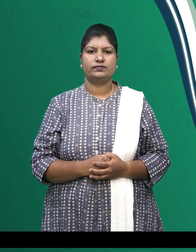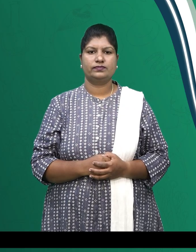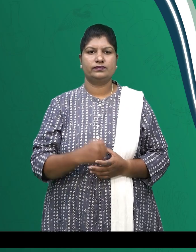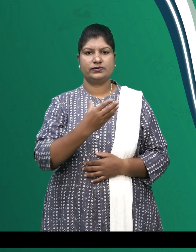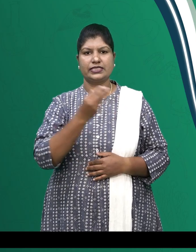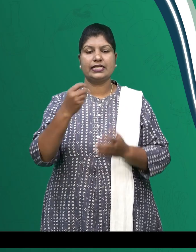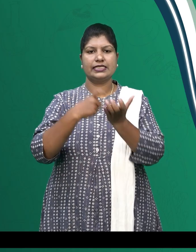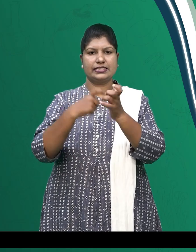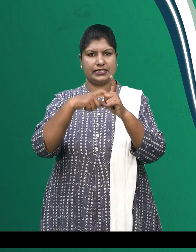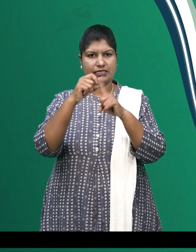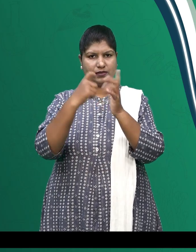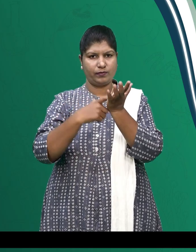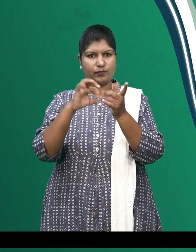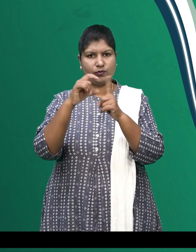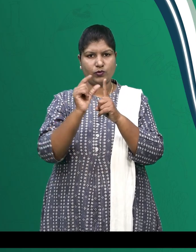और प्रजनन नियमित,